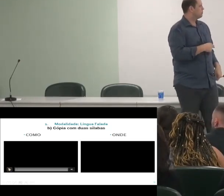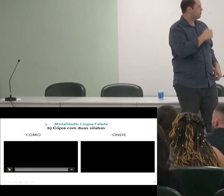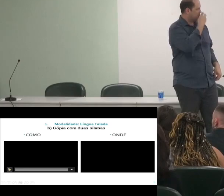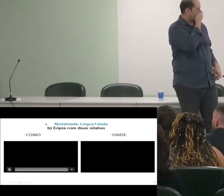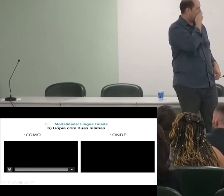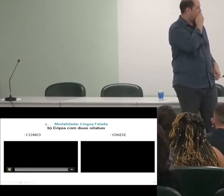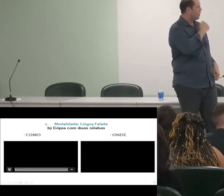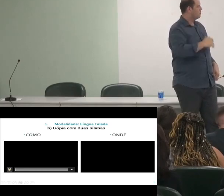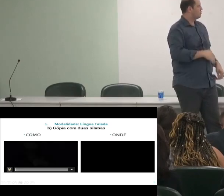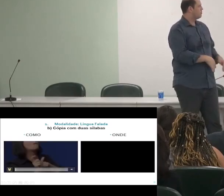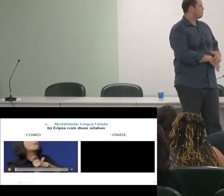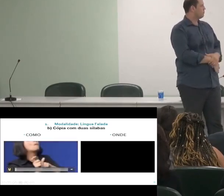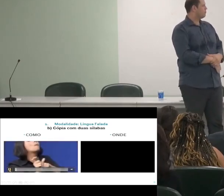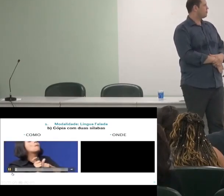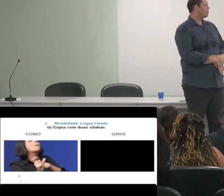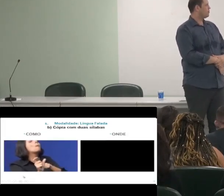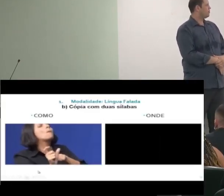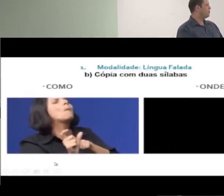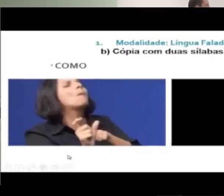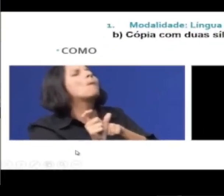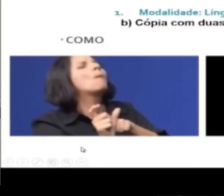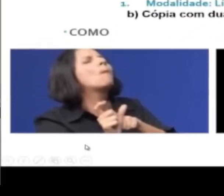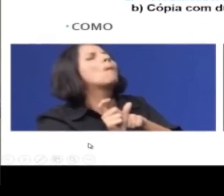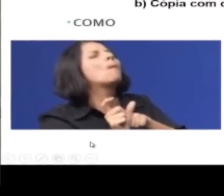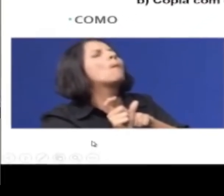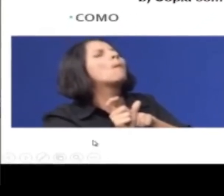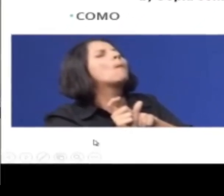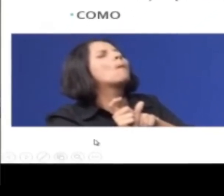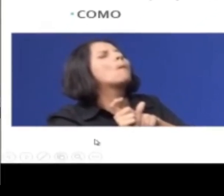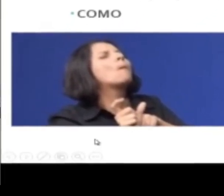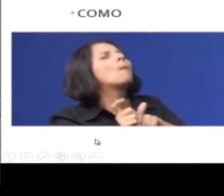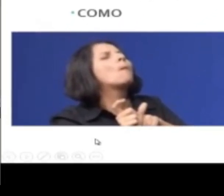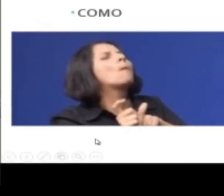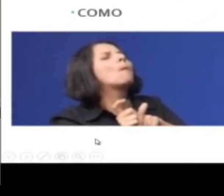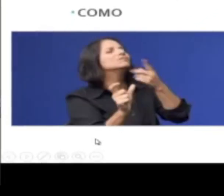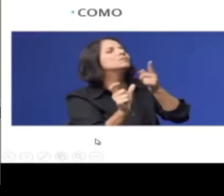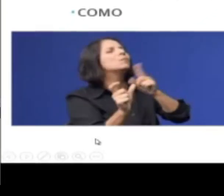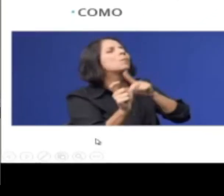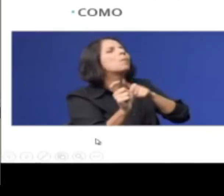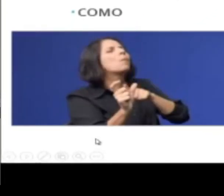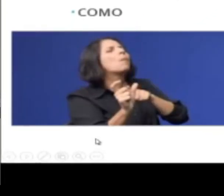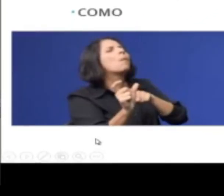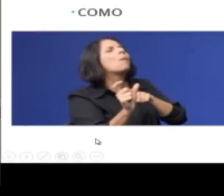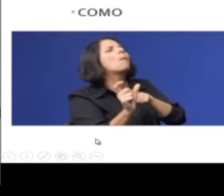empréstimos também da modalidade da língua falada, dessa vez com 2 sílabas.